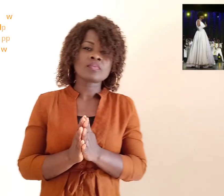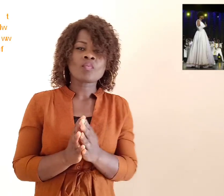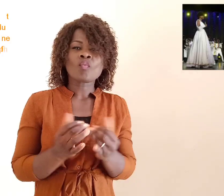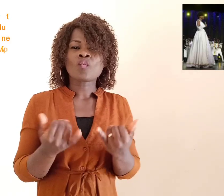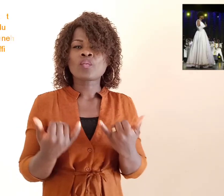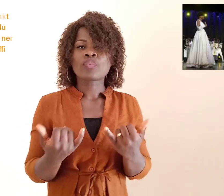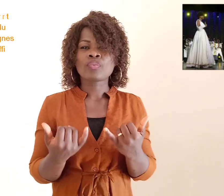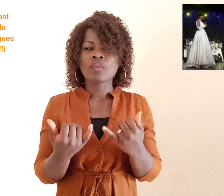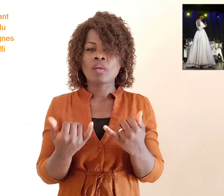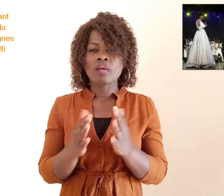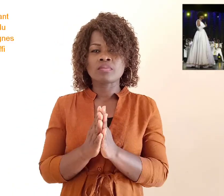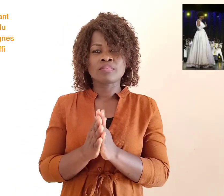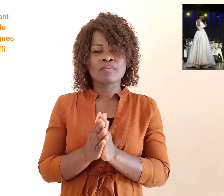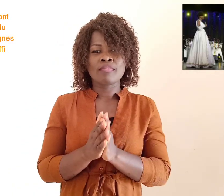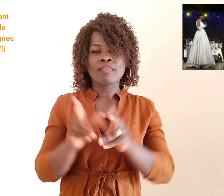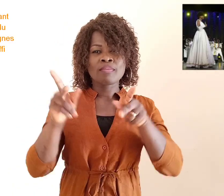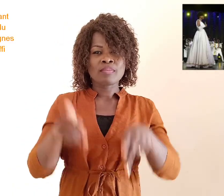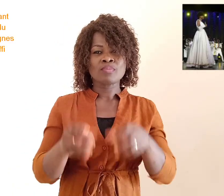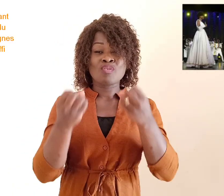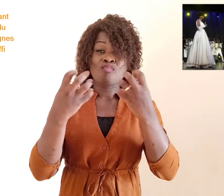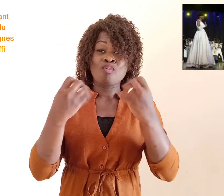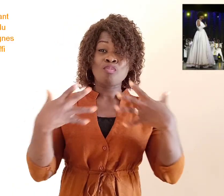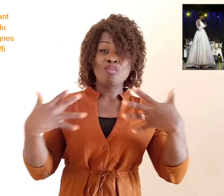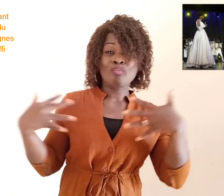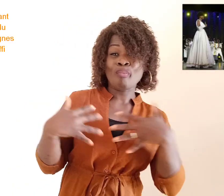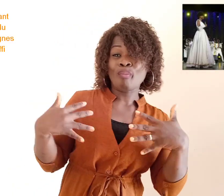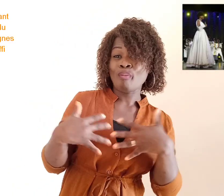Oh oh oh oh oh oh